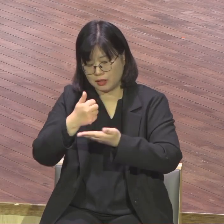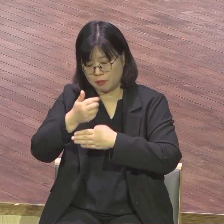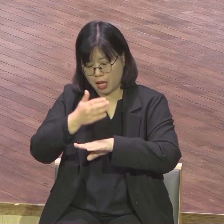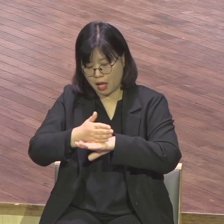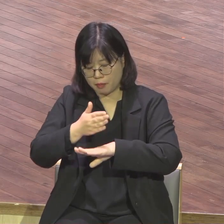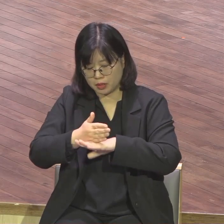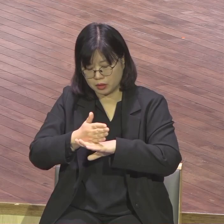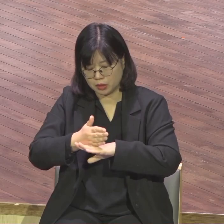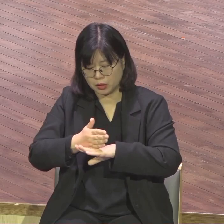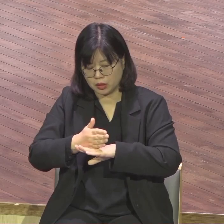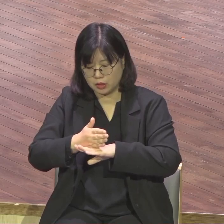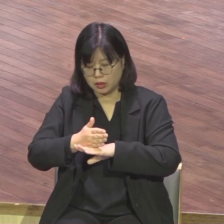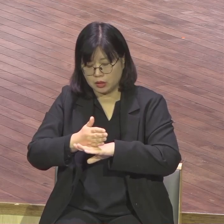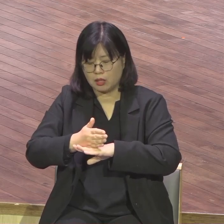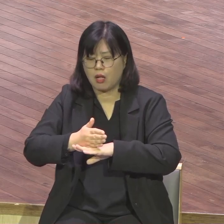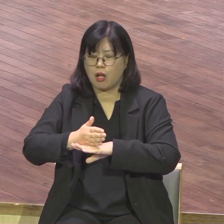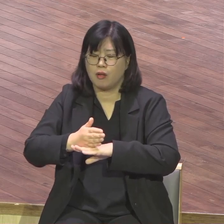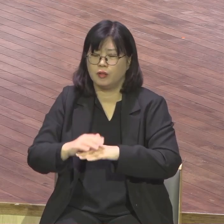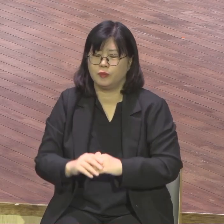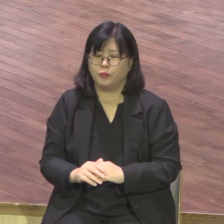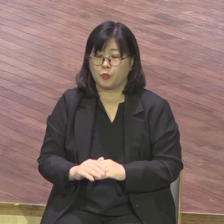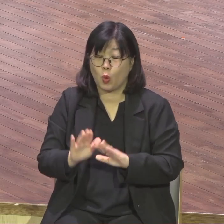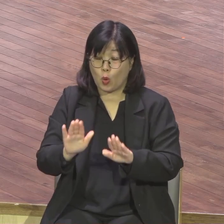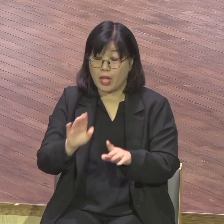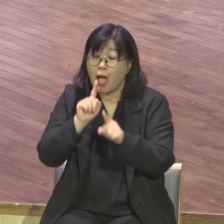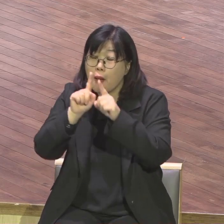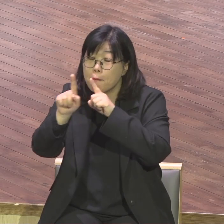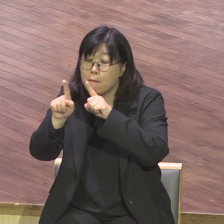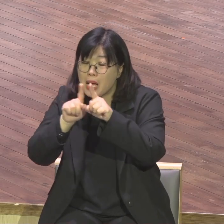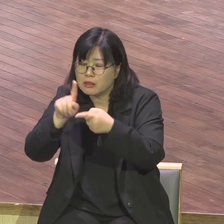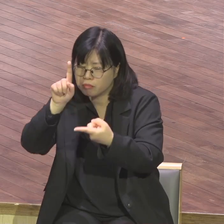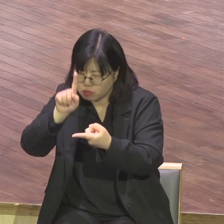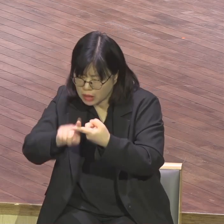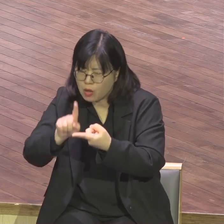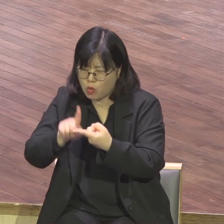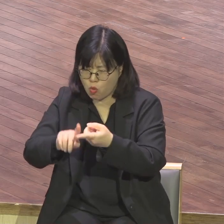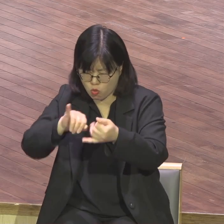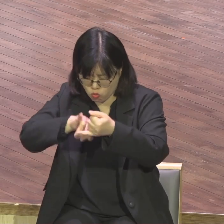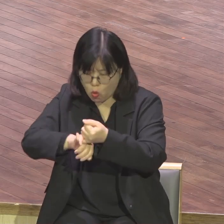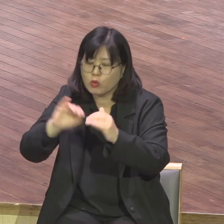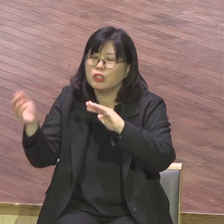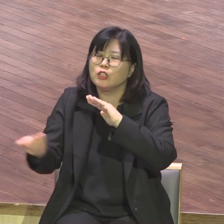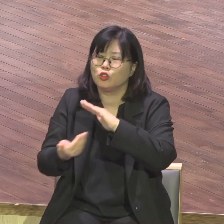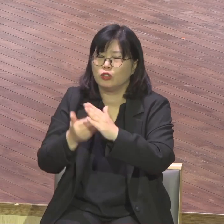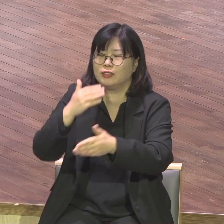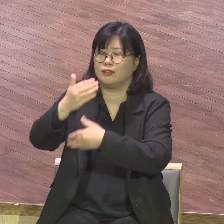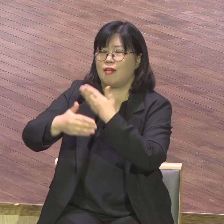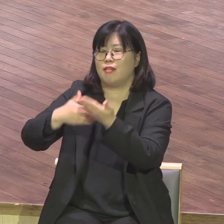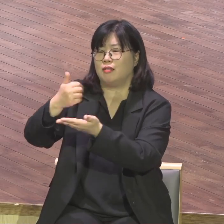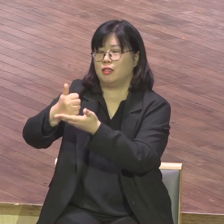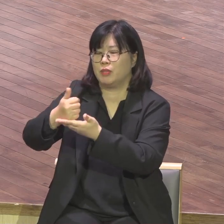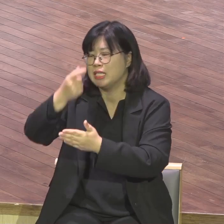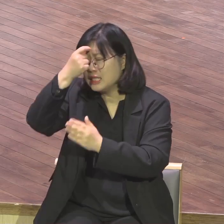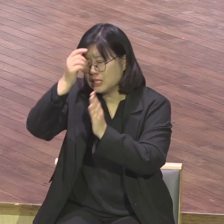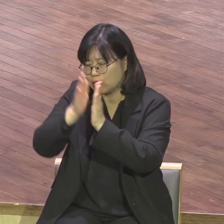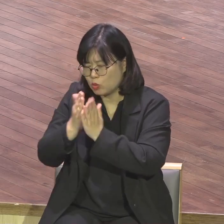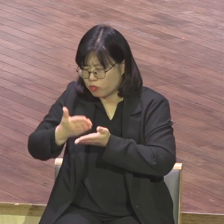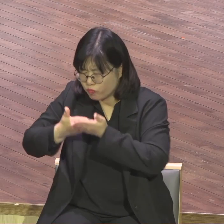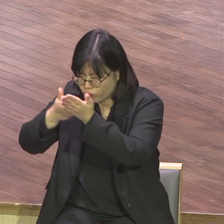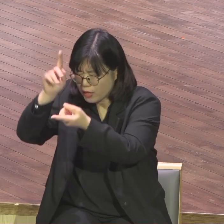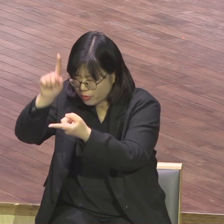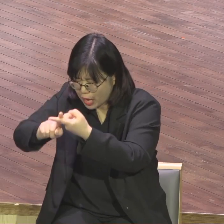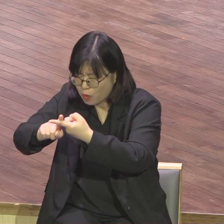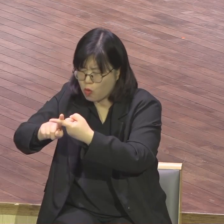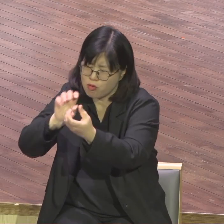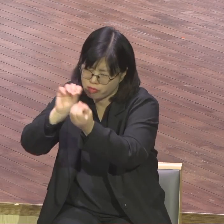하나님, 신실하신 아버지 하나님, 말씀을 지키시는 아버지 하나님, 우리 기도를 들으시는 아버지 하나님, 기도가